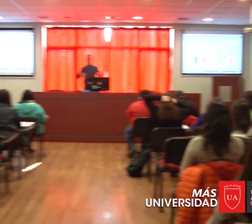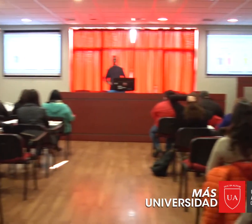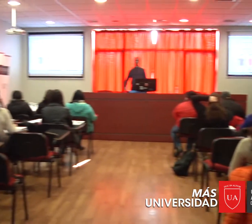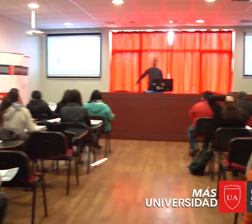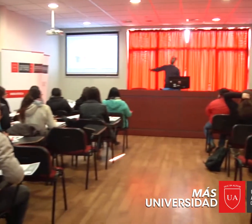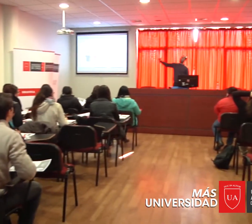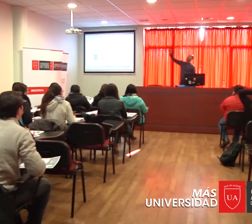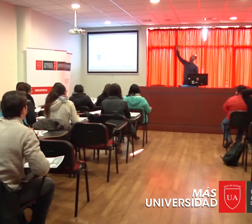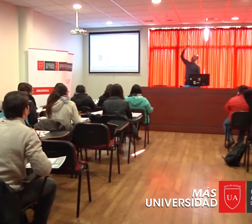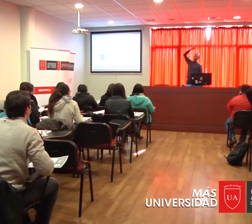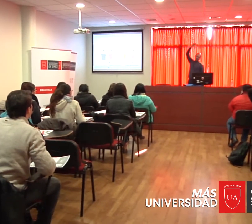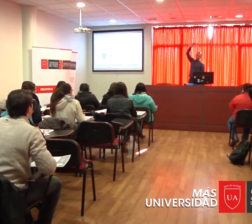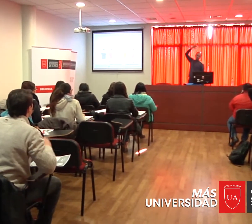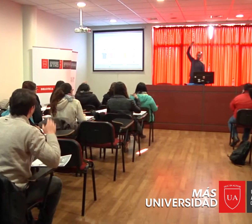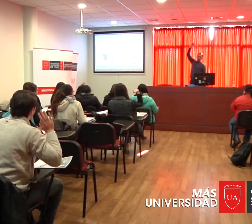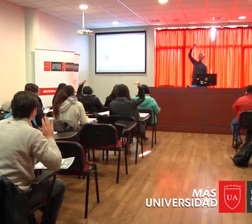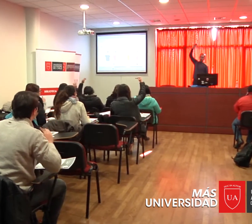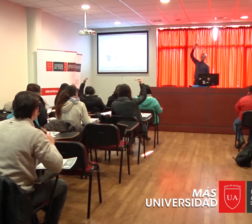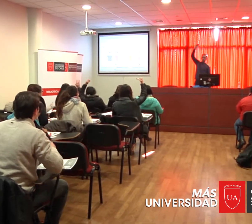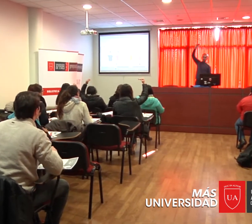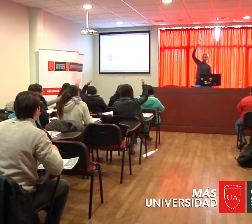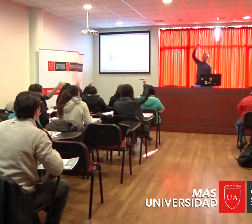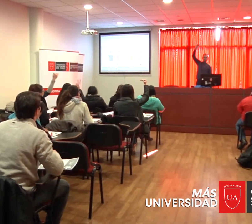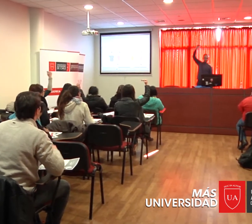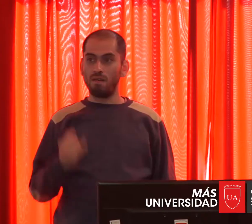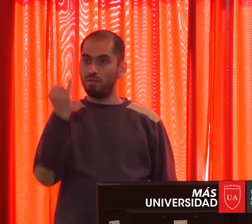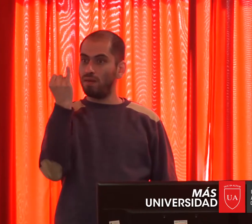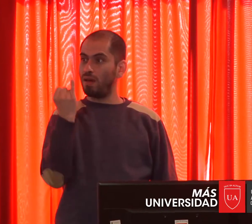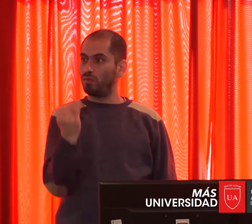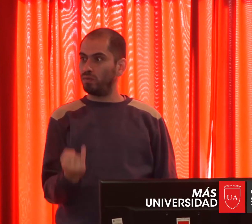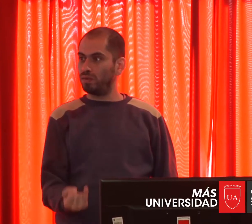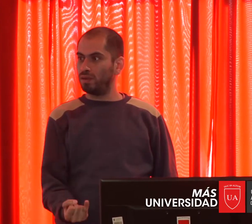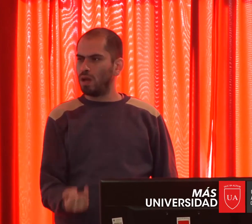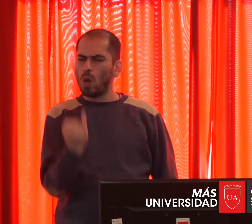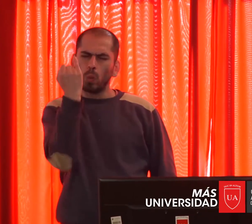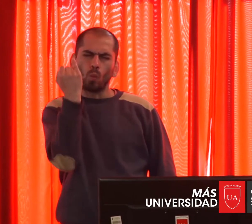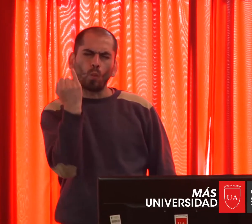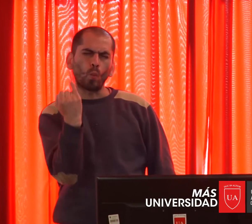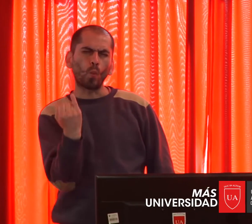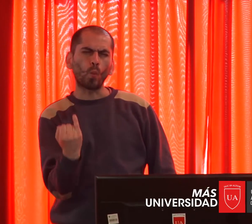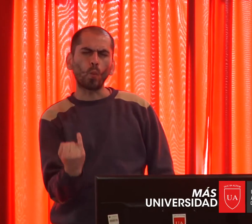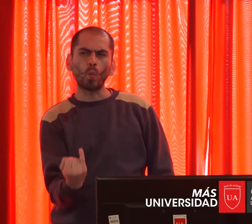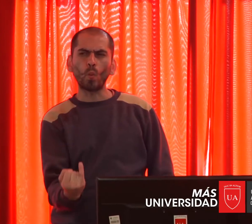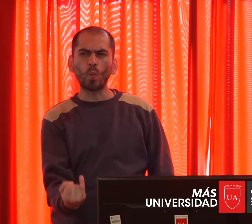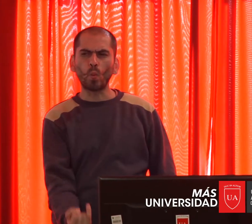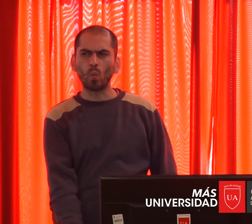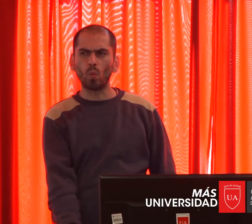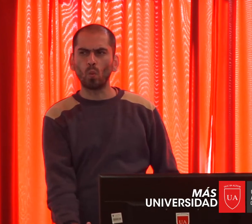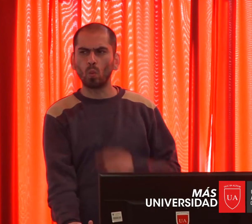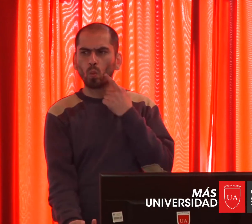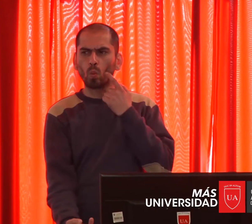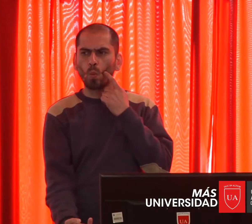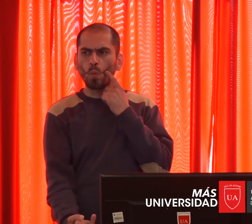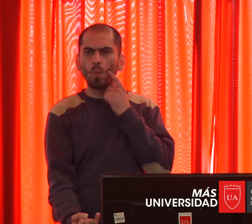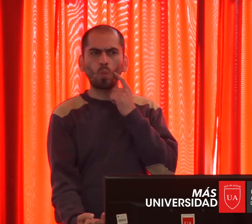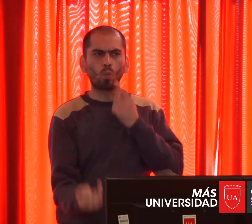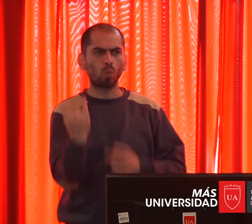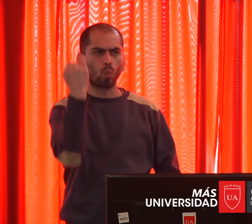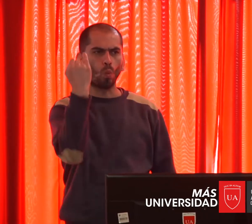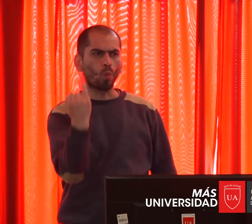concitaron gran interés por participar como una forma de lograr competencias para mejorar la inclusión de personas sordomudas en nuestra sociedad. Al menos así